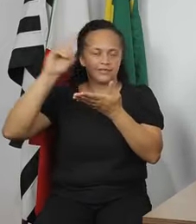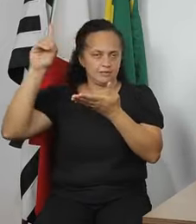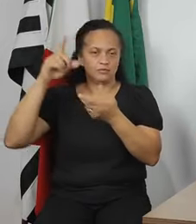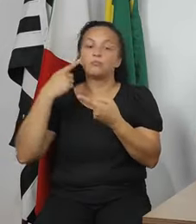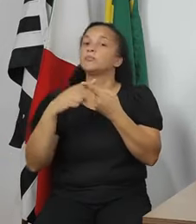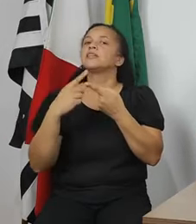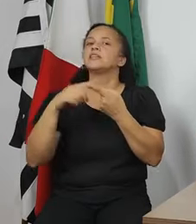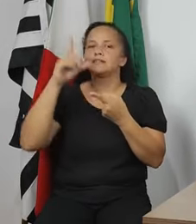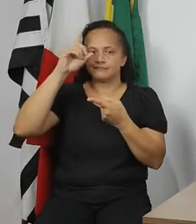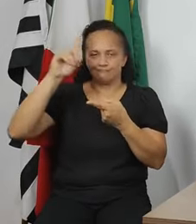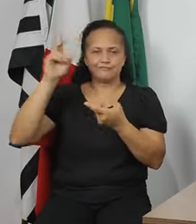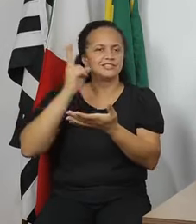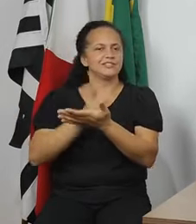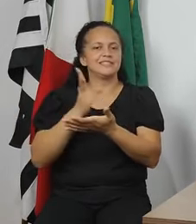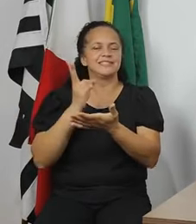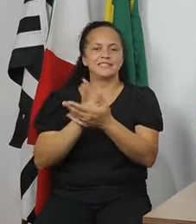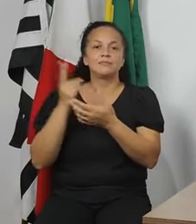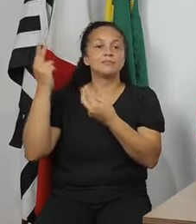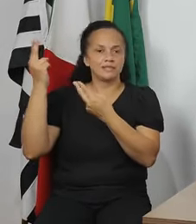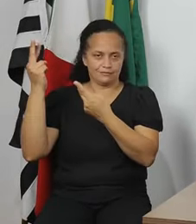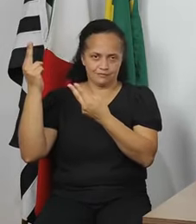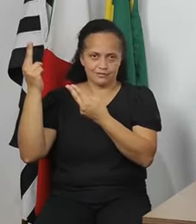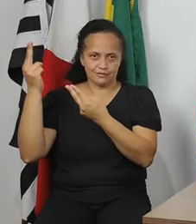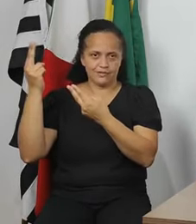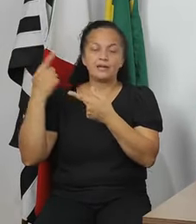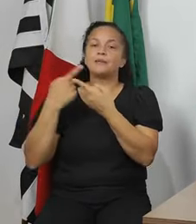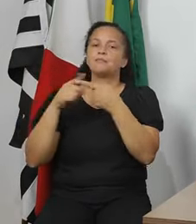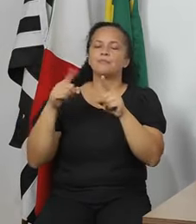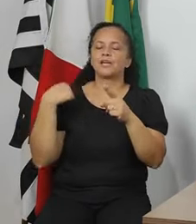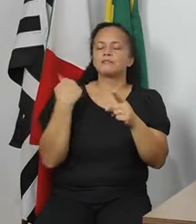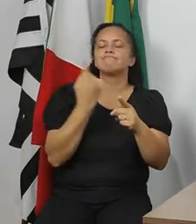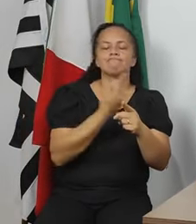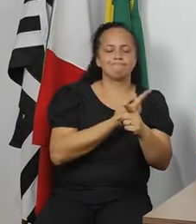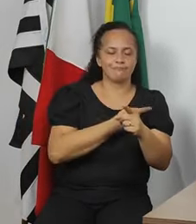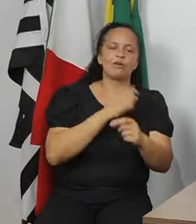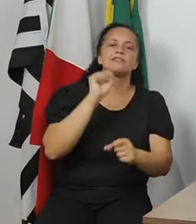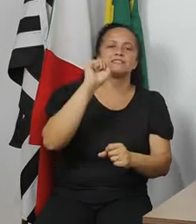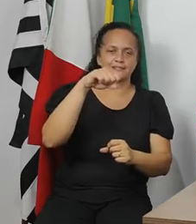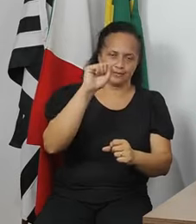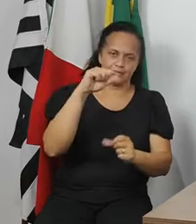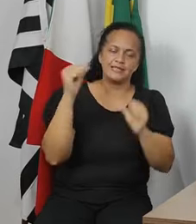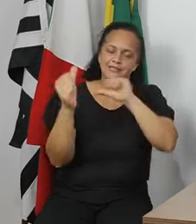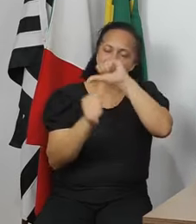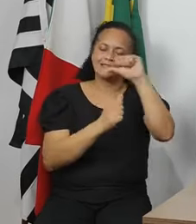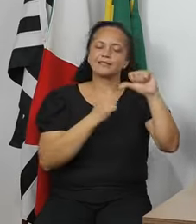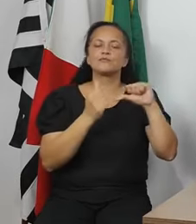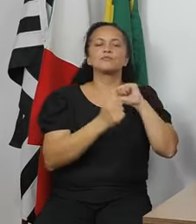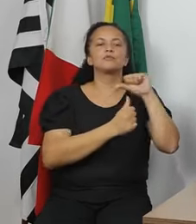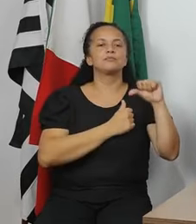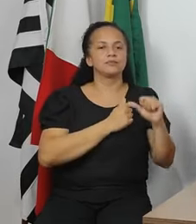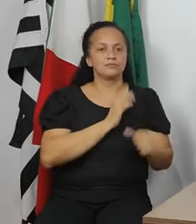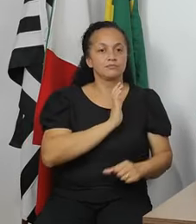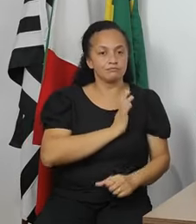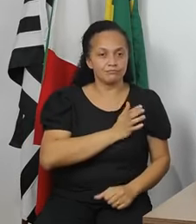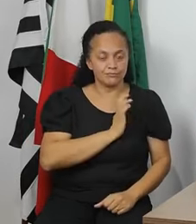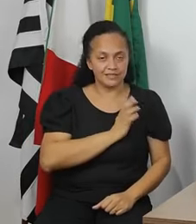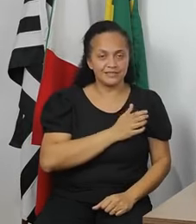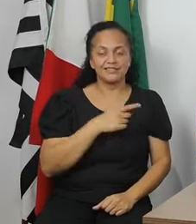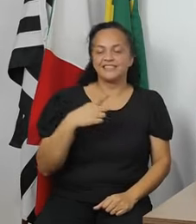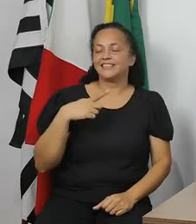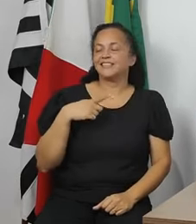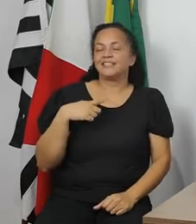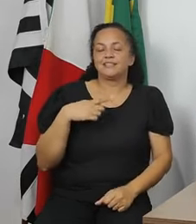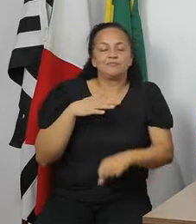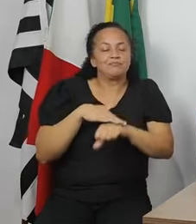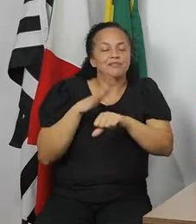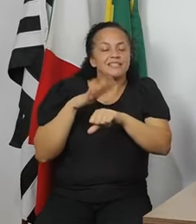e depois do jejum. Mas o jejum vai transformar a gente de uma forma tão maravilhosa que a gente vai estar cada